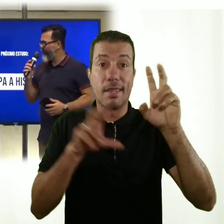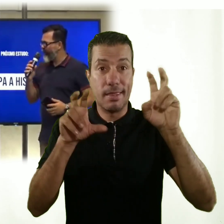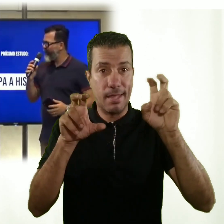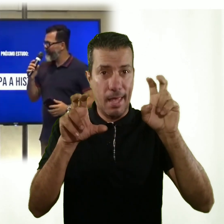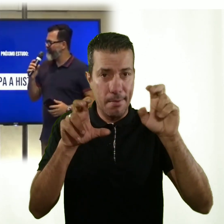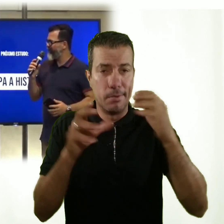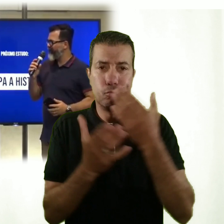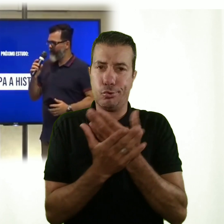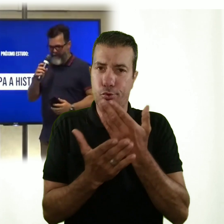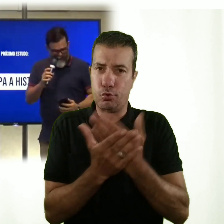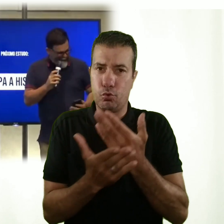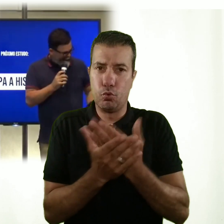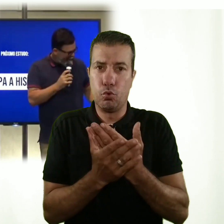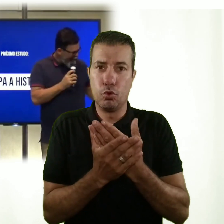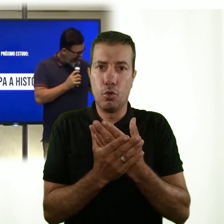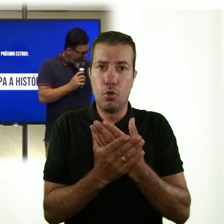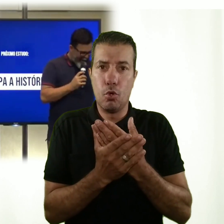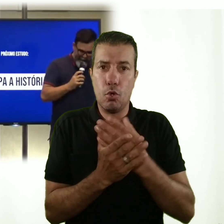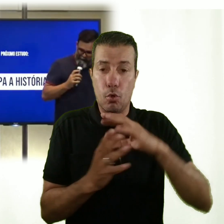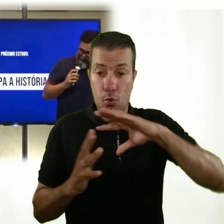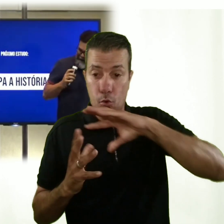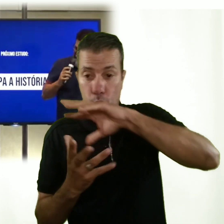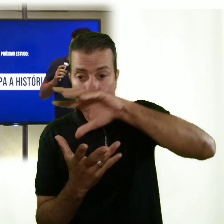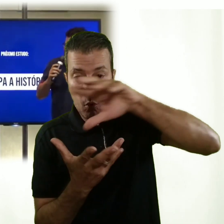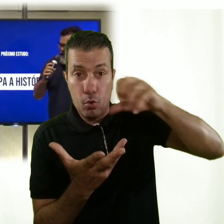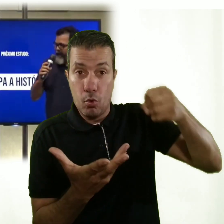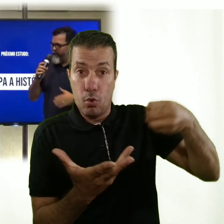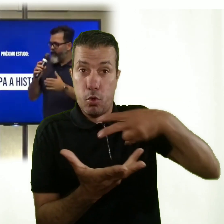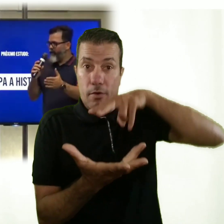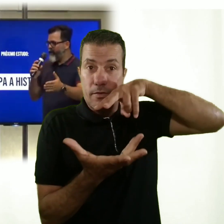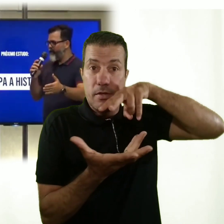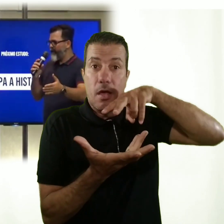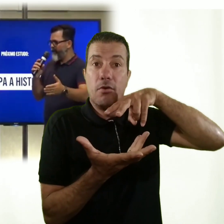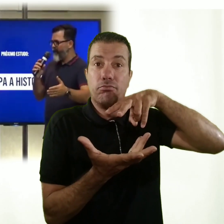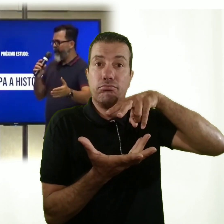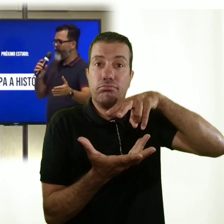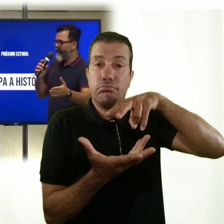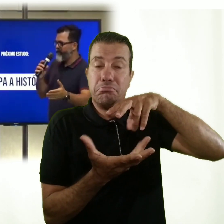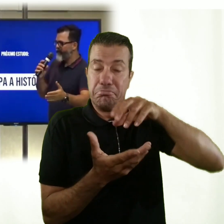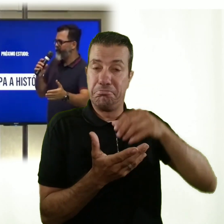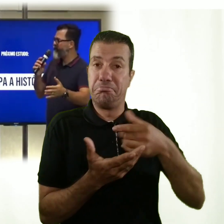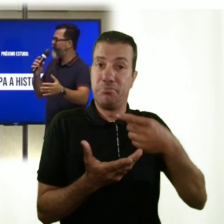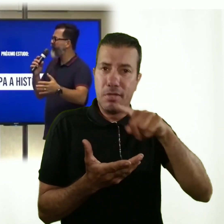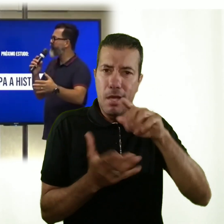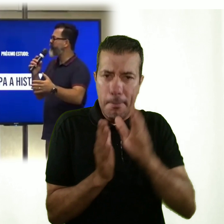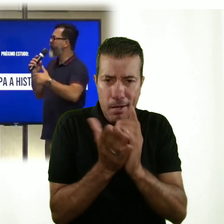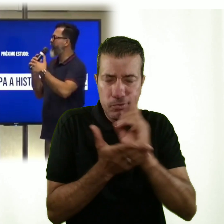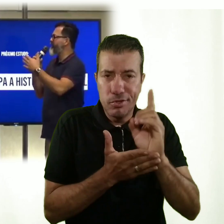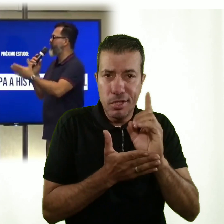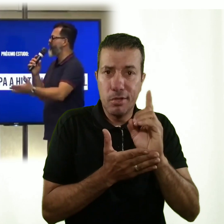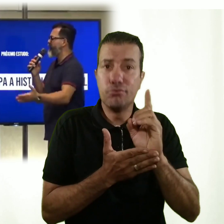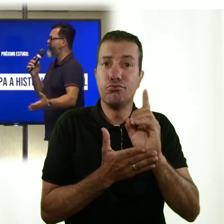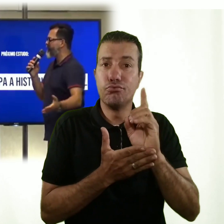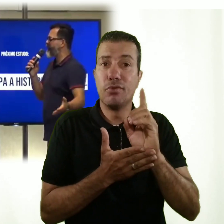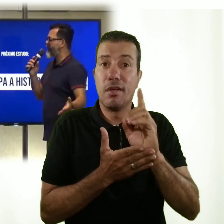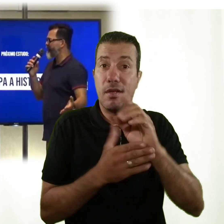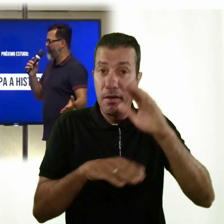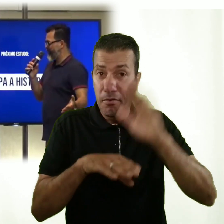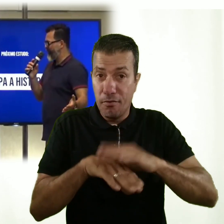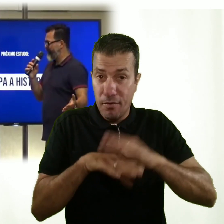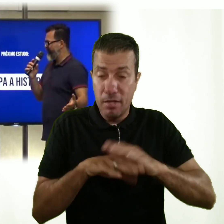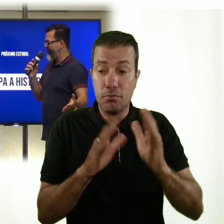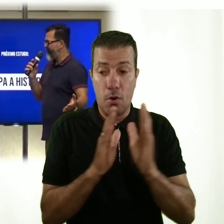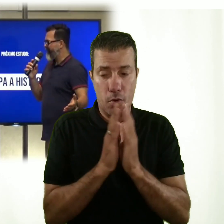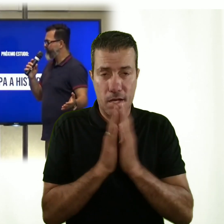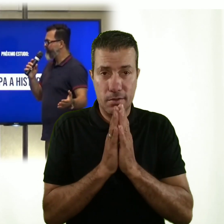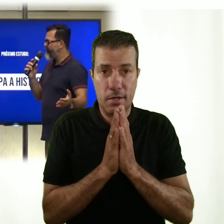desse curso, Uma Nova Visão para um Novo Tempo. Armandinho, você abriu a Bíblia e para isso você fez uma oração para que a gente estudasse